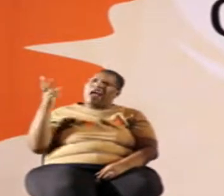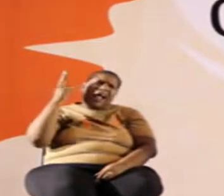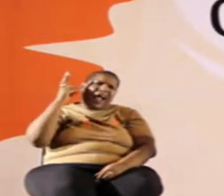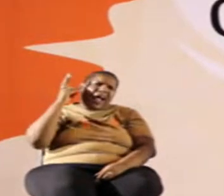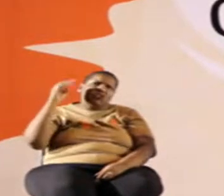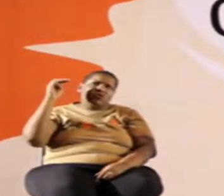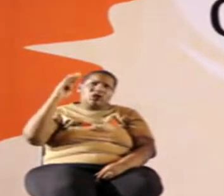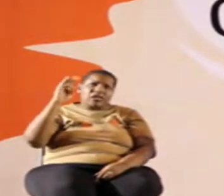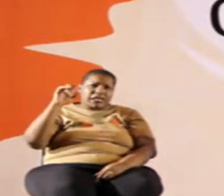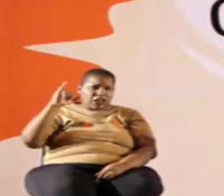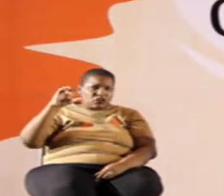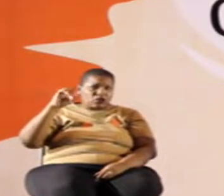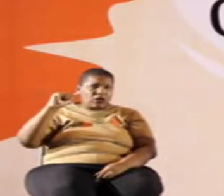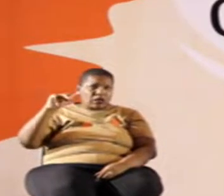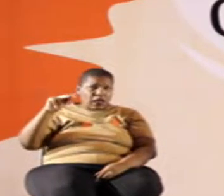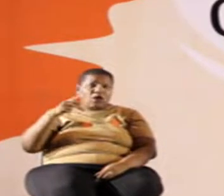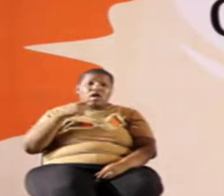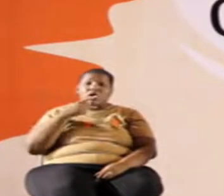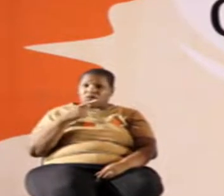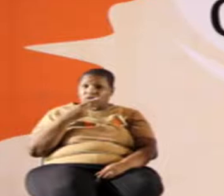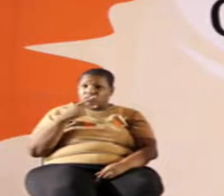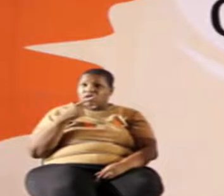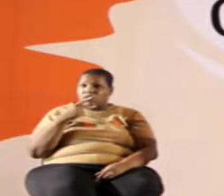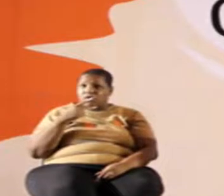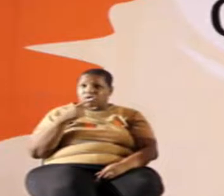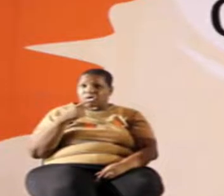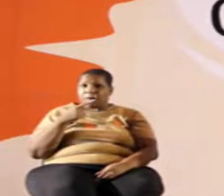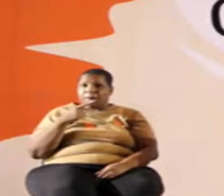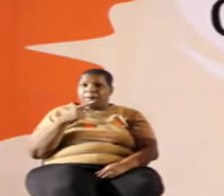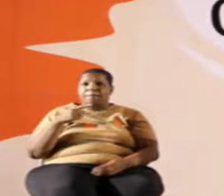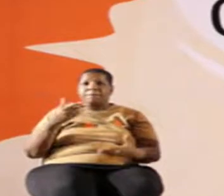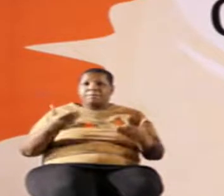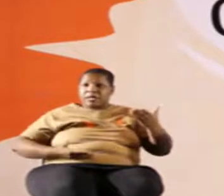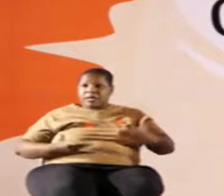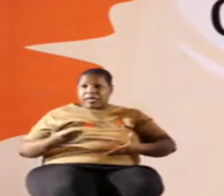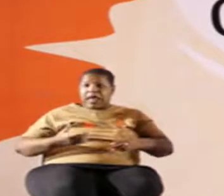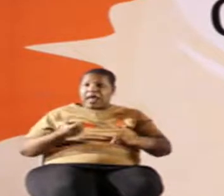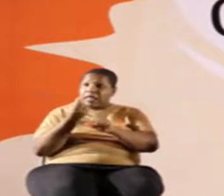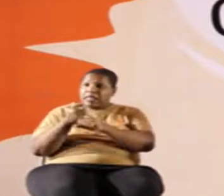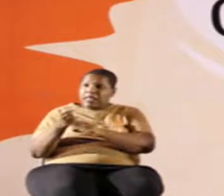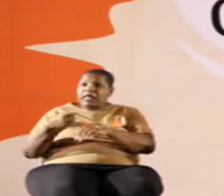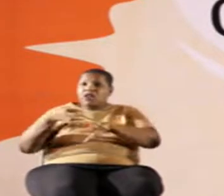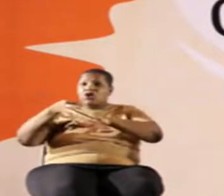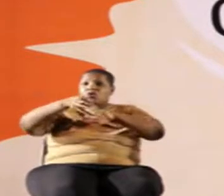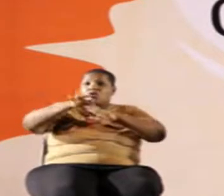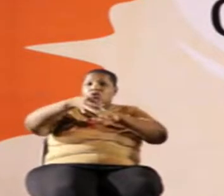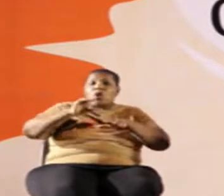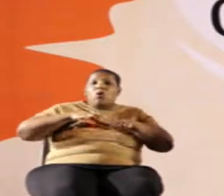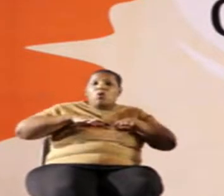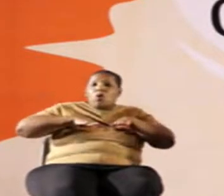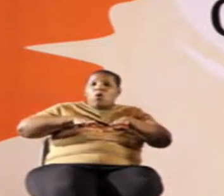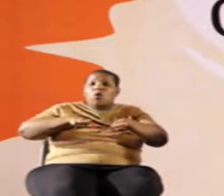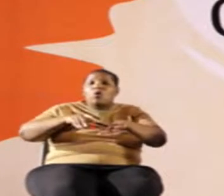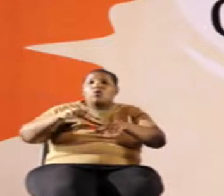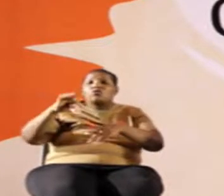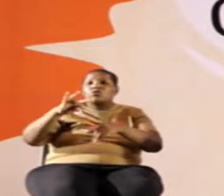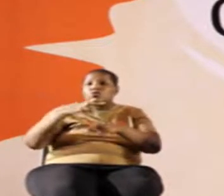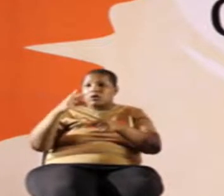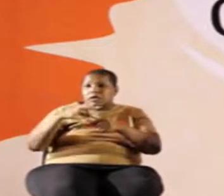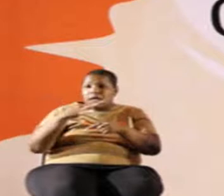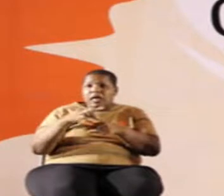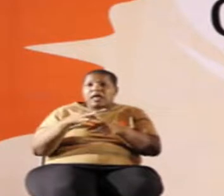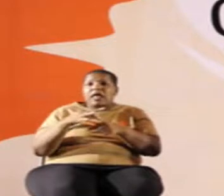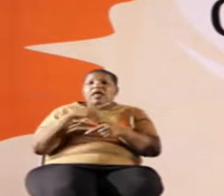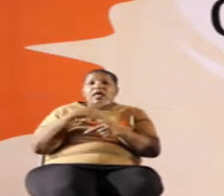Nacional. Elas contaram, eram empregadas domésticas, manicures, costureiras, passadeiras,